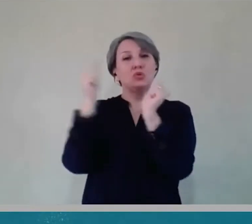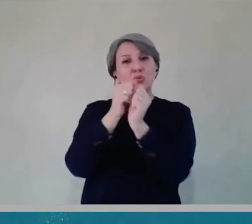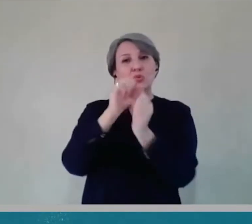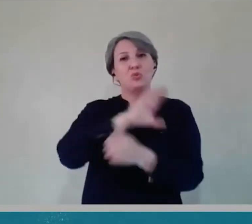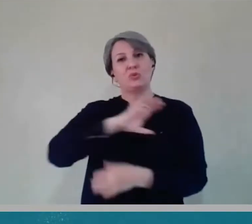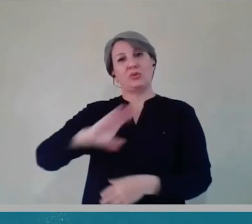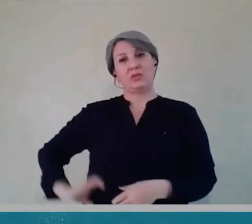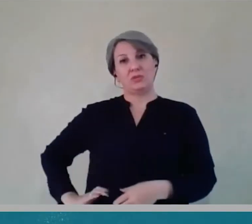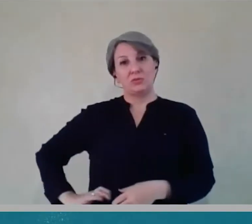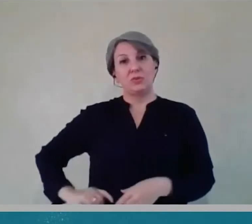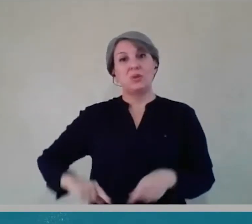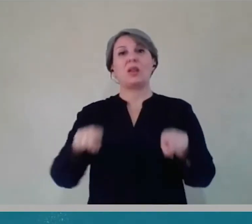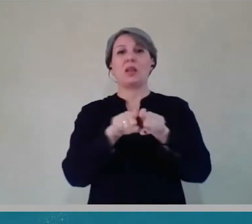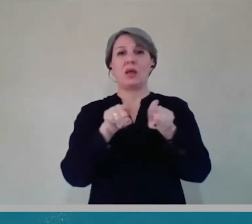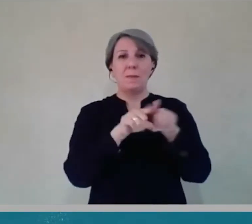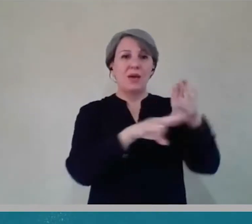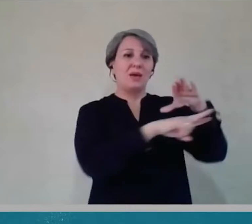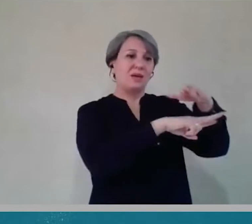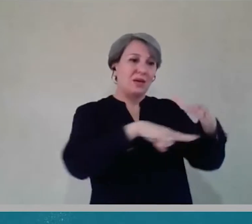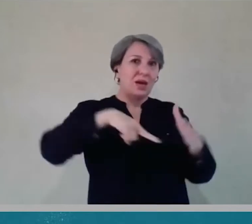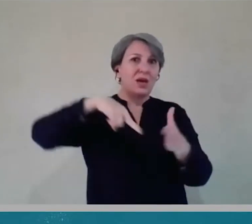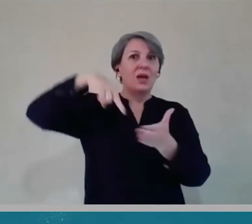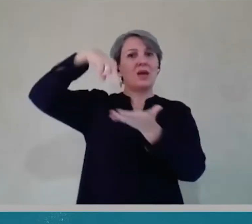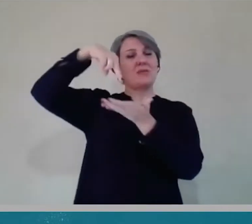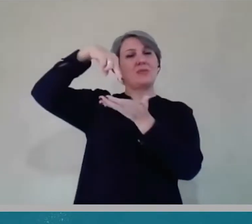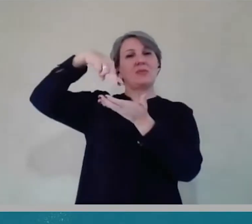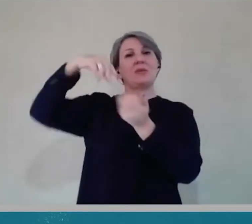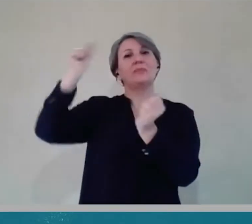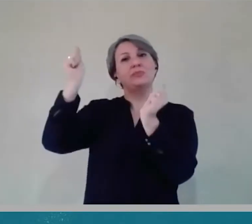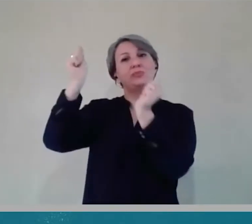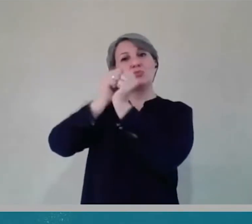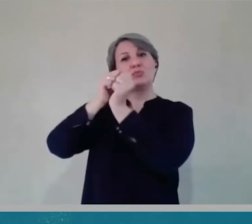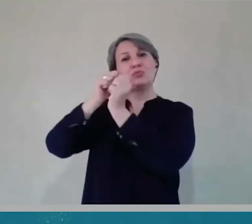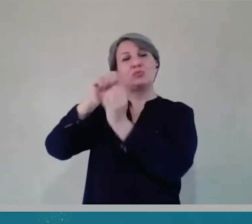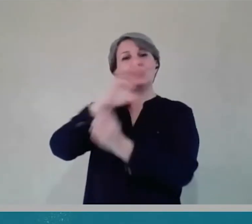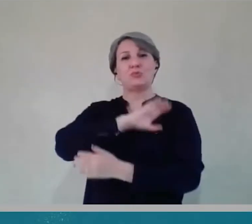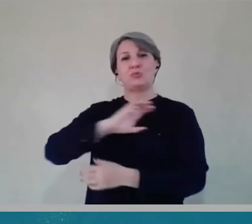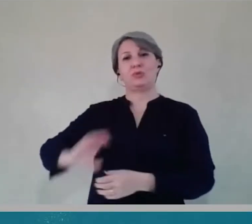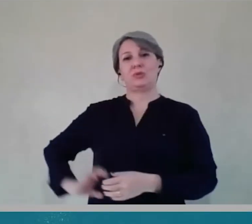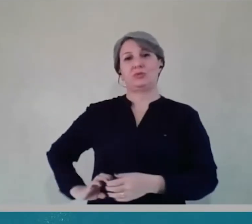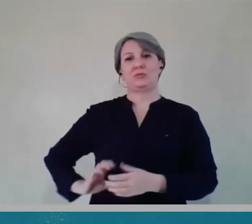Então, 1 Timóteo 6,9.